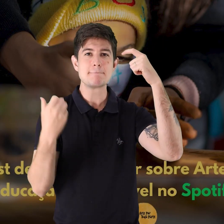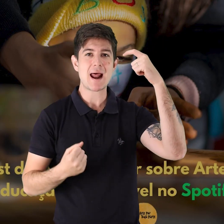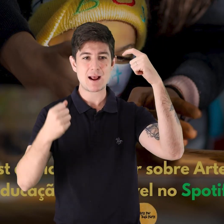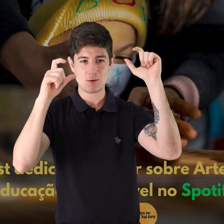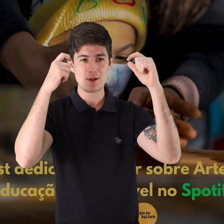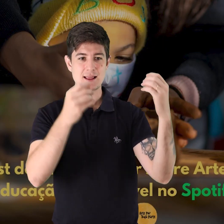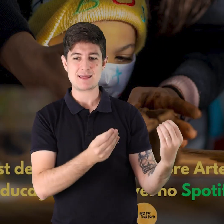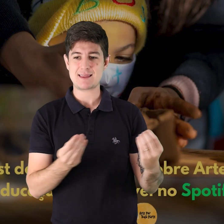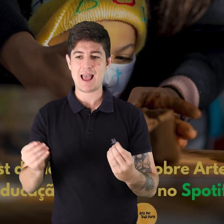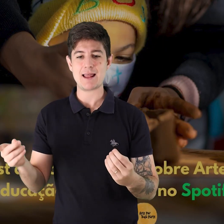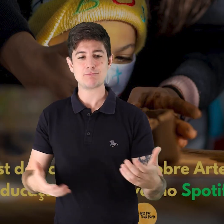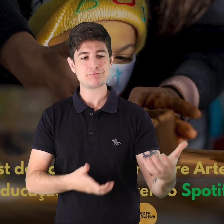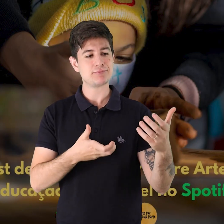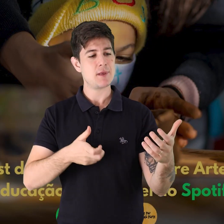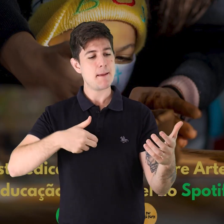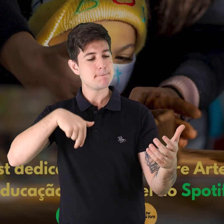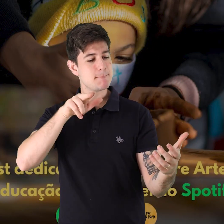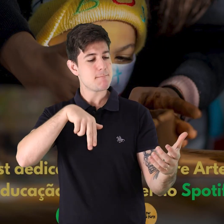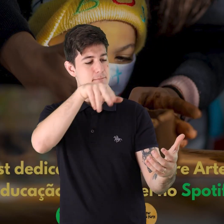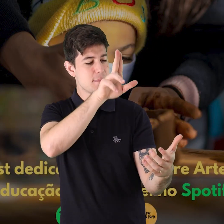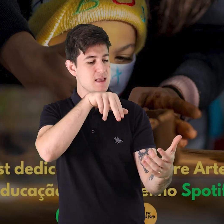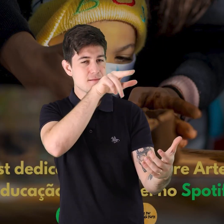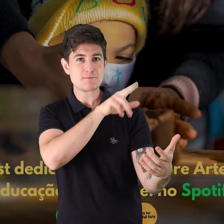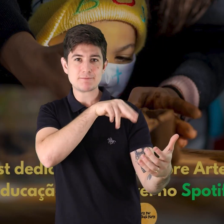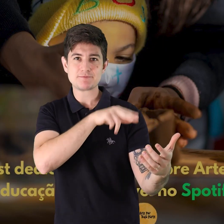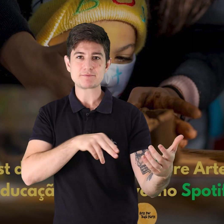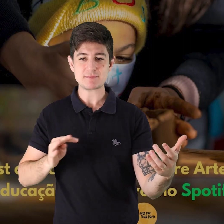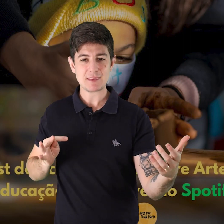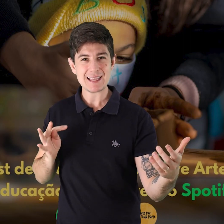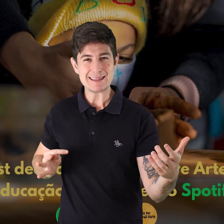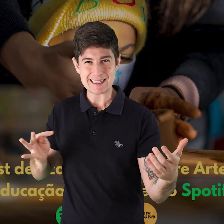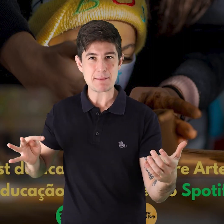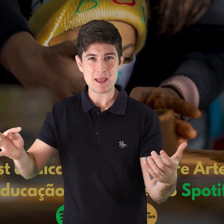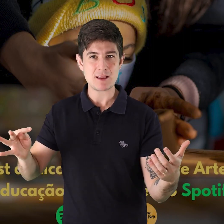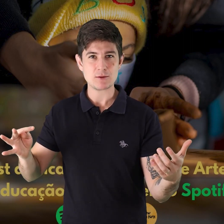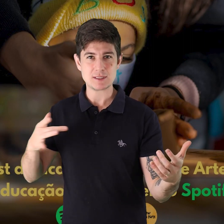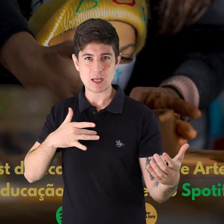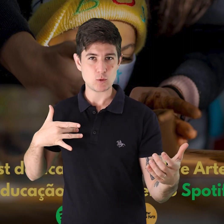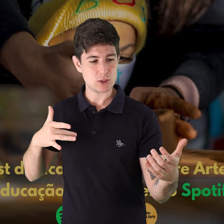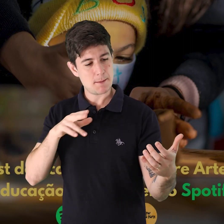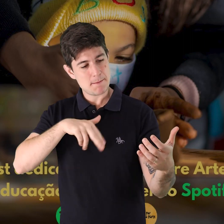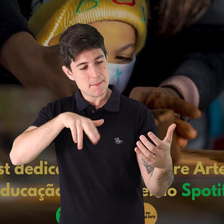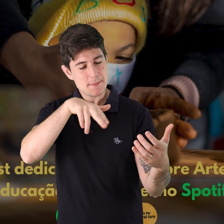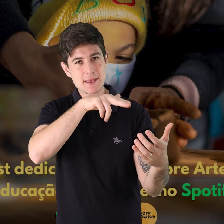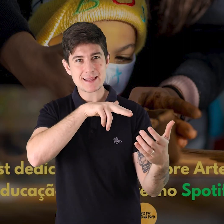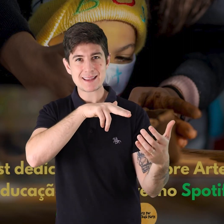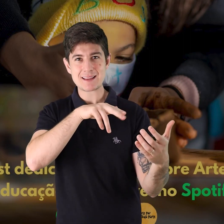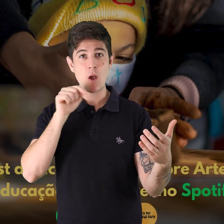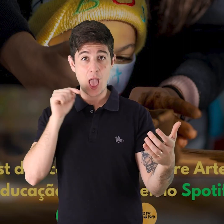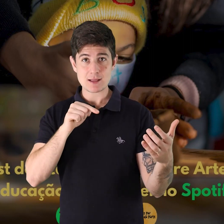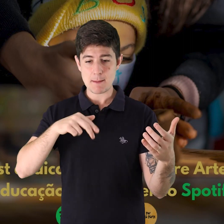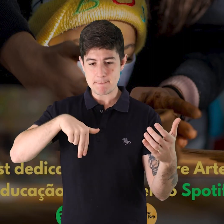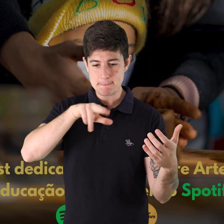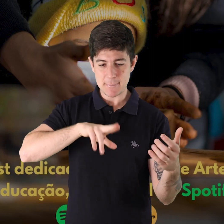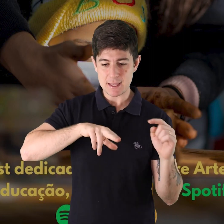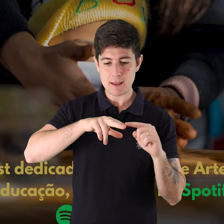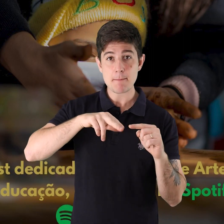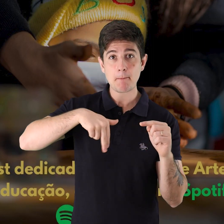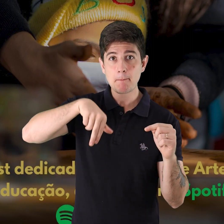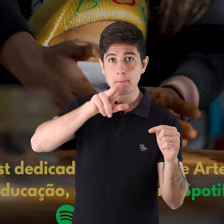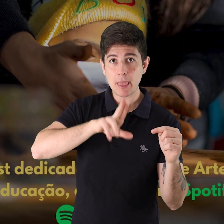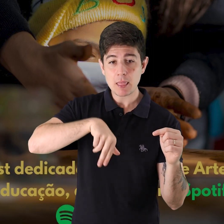por quê? Né? Elas recebem o ursinho branco. E aí, enquanto elas estão em tratamento, elas pintam. Pela pintura